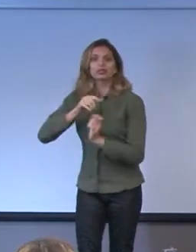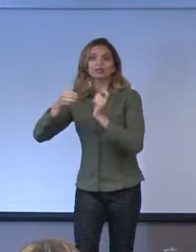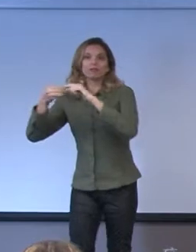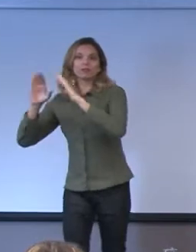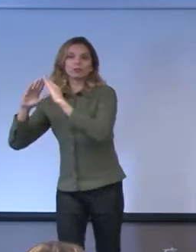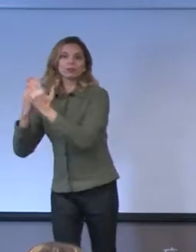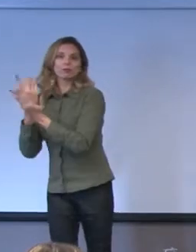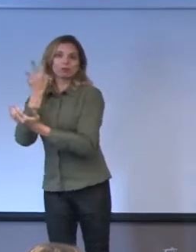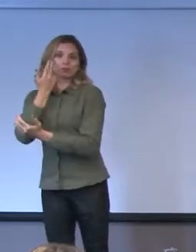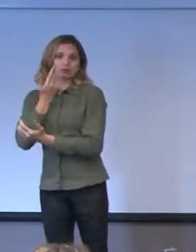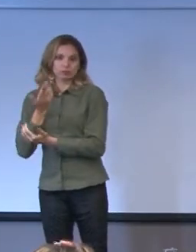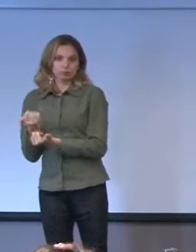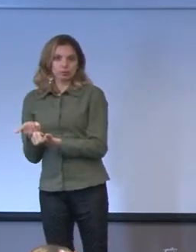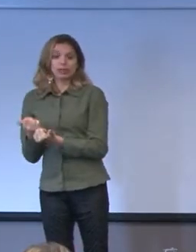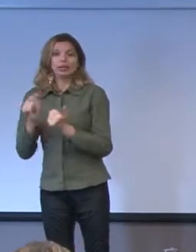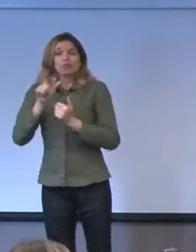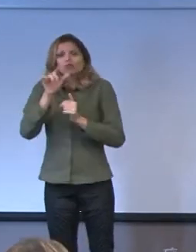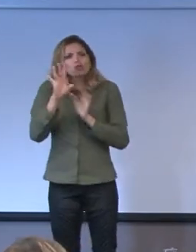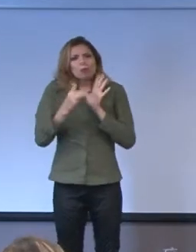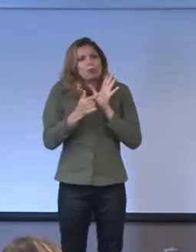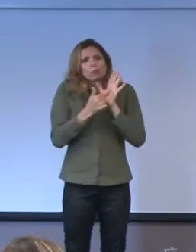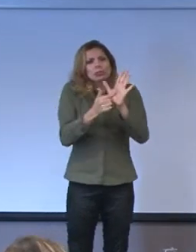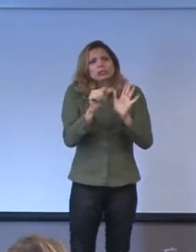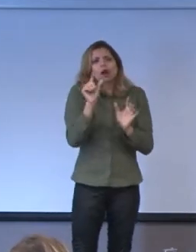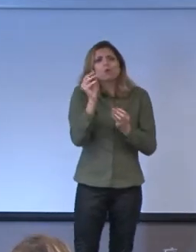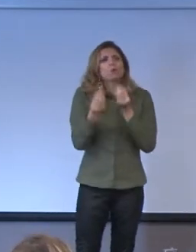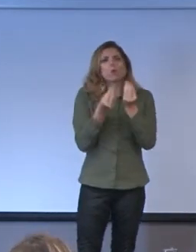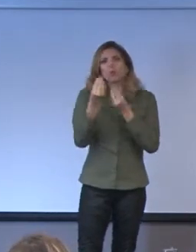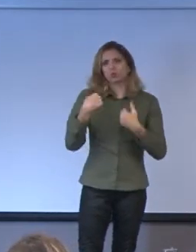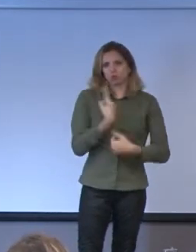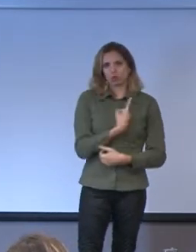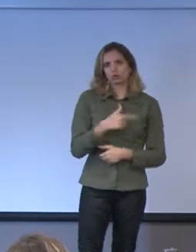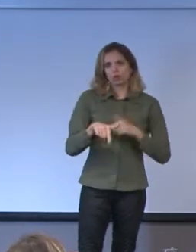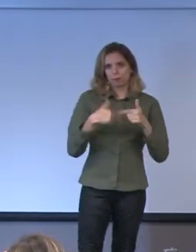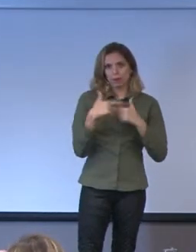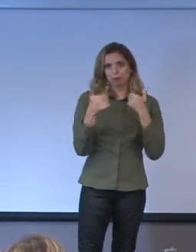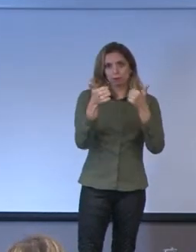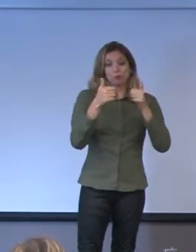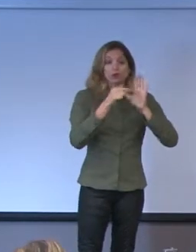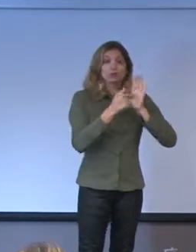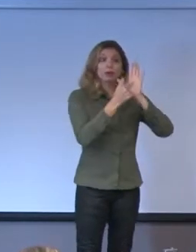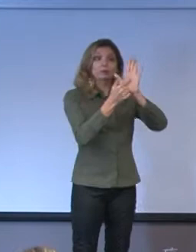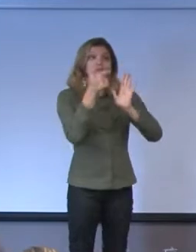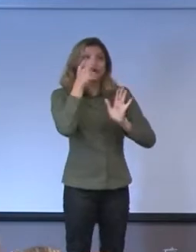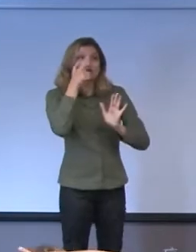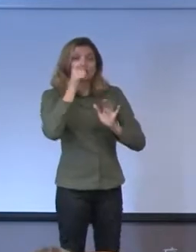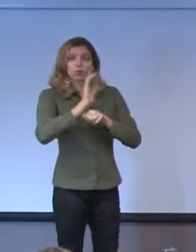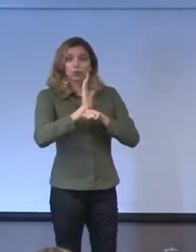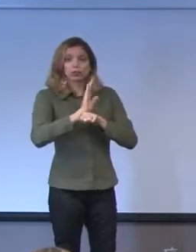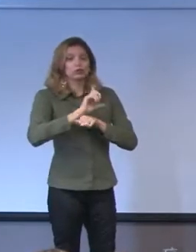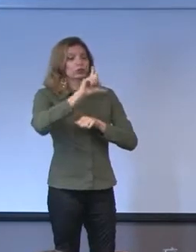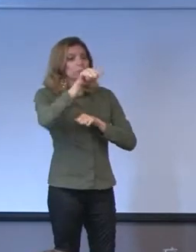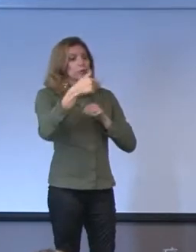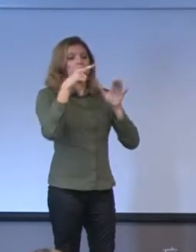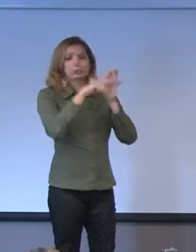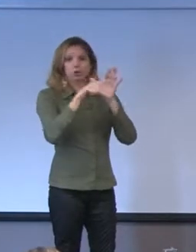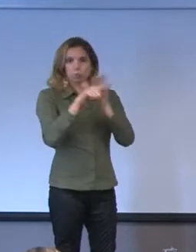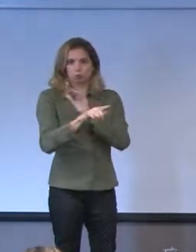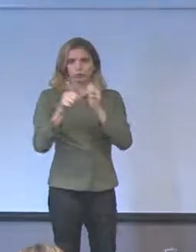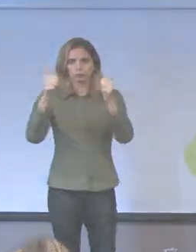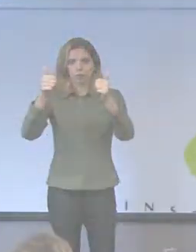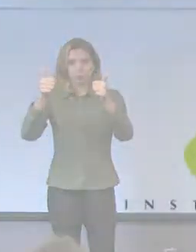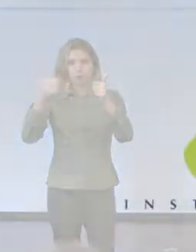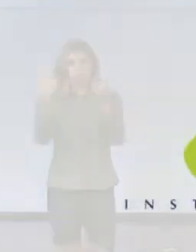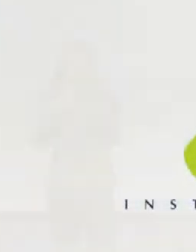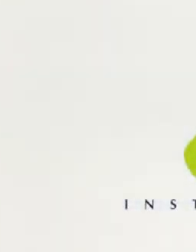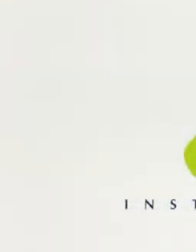casos. Então, acho que só para ilustrar um pouquinho do que a gente faz. Vamos ver o vídeo e a gente abre para pergunta. Eu já tenho uma pergunta aqui na mão. Pode ser? Tá bom, tá bom.